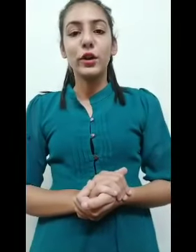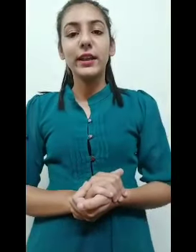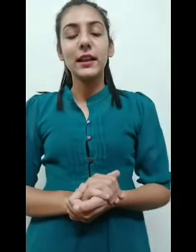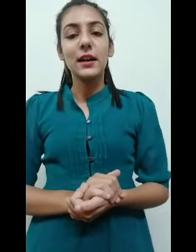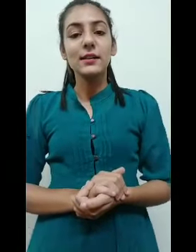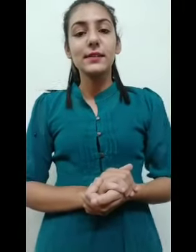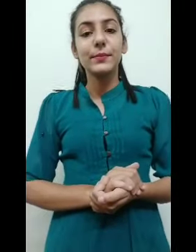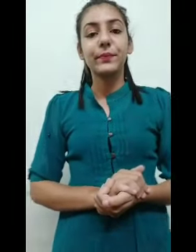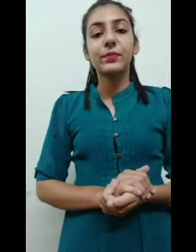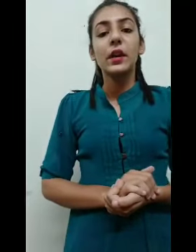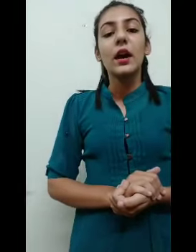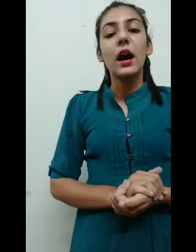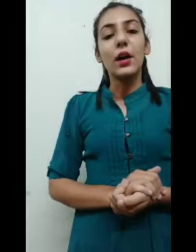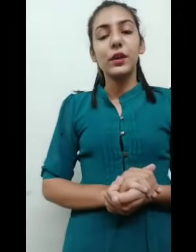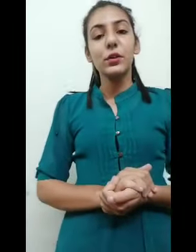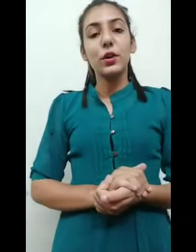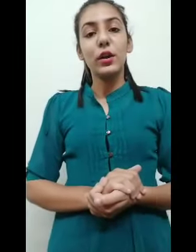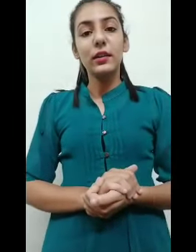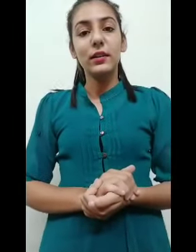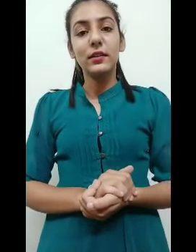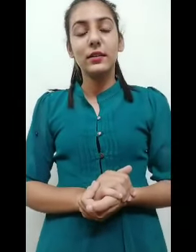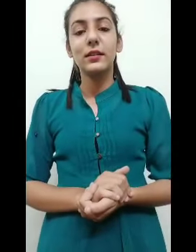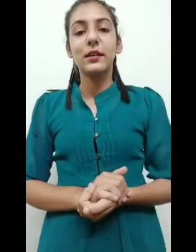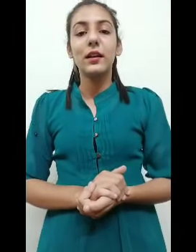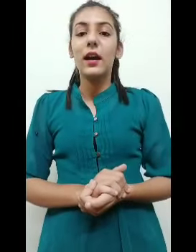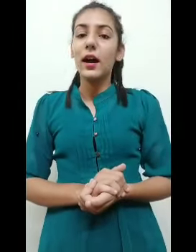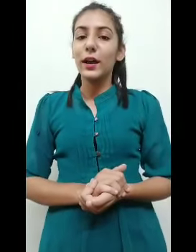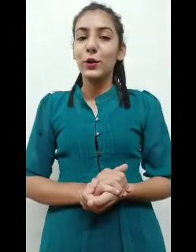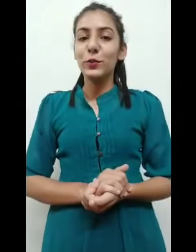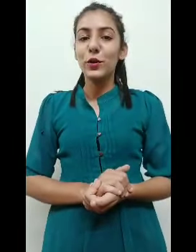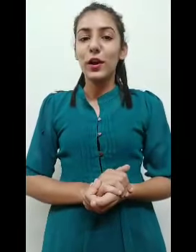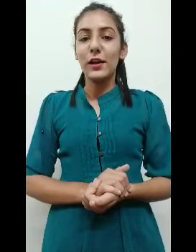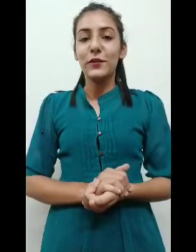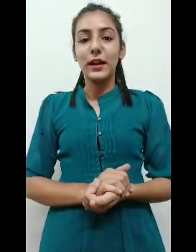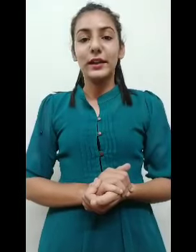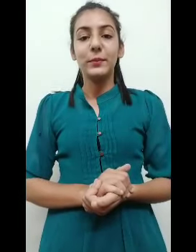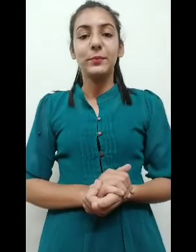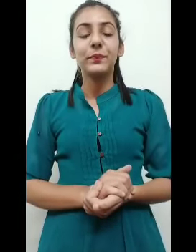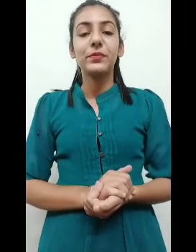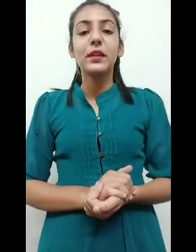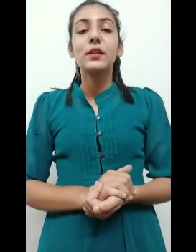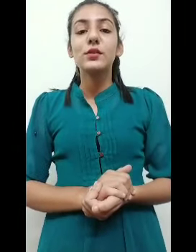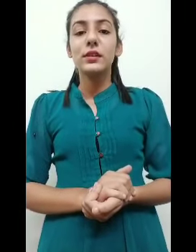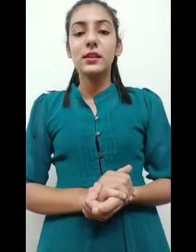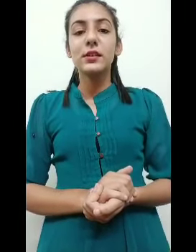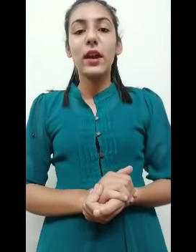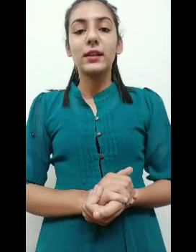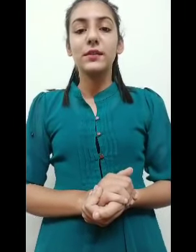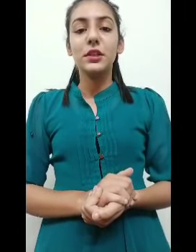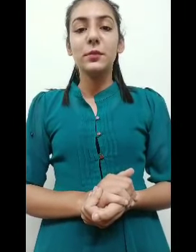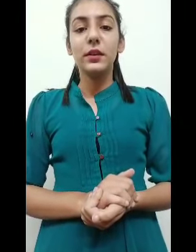गुड मॉर्निंग क्लास, हाउ आर यू ऑल? आई होप यू ऑल आर फाइन। सो दिस इज योर एक्टिविटी